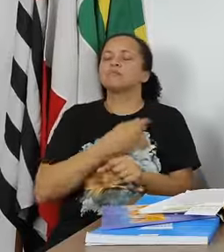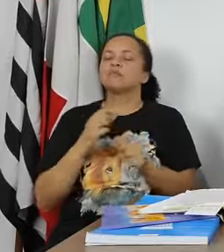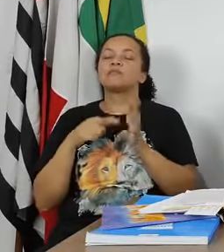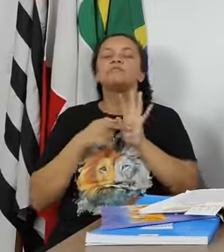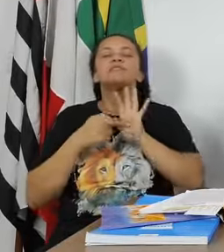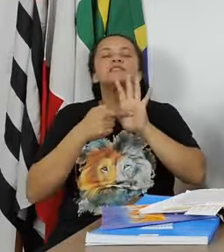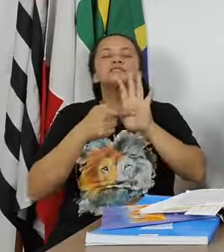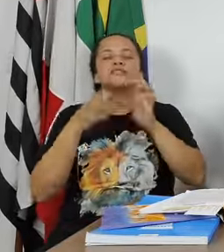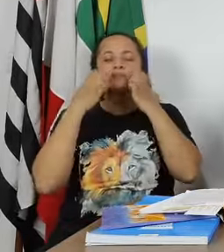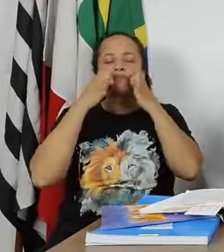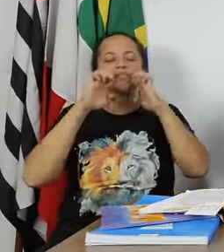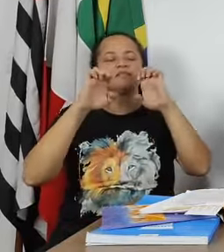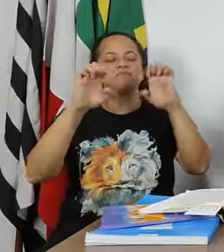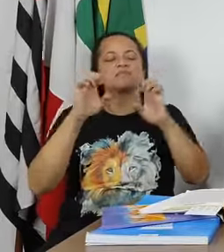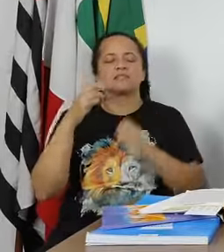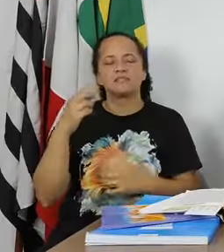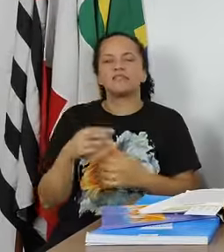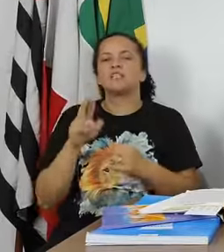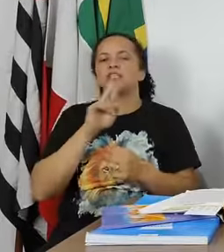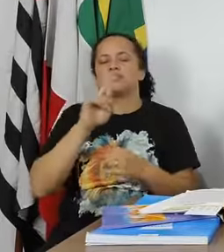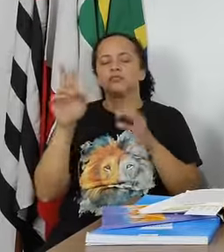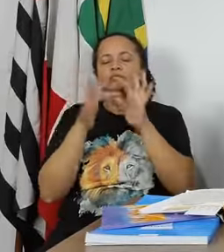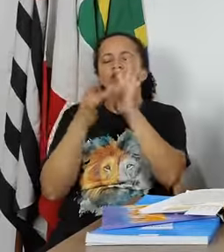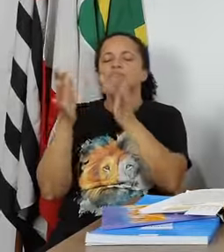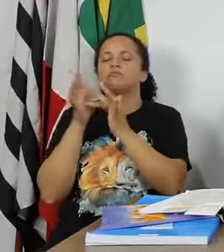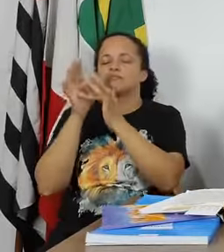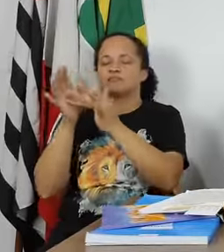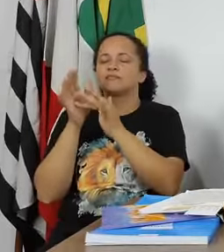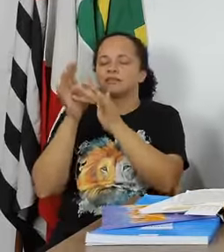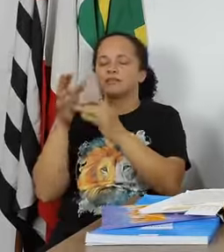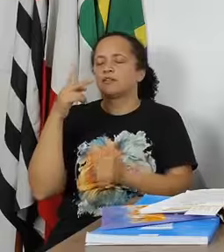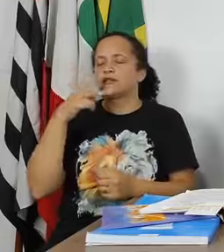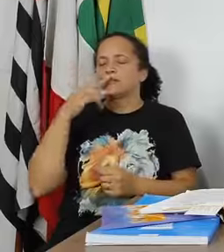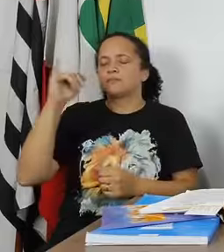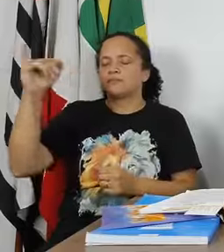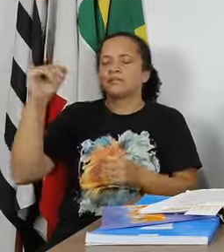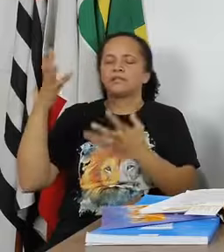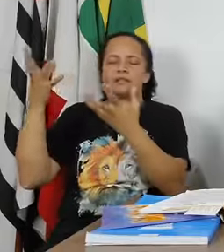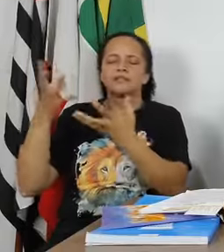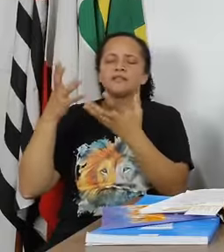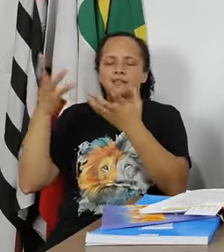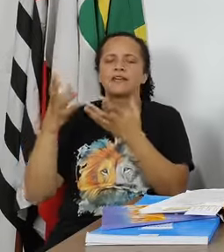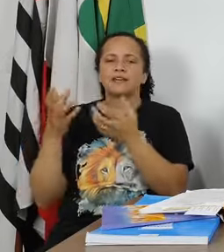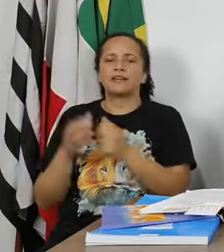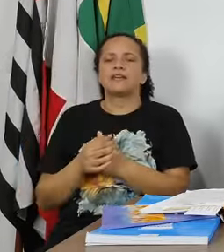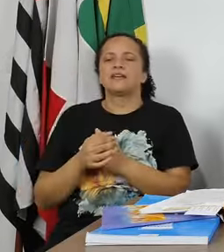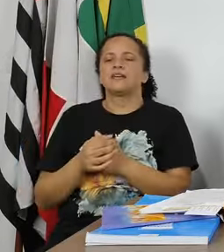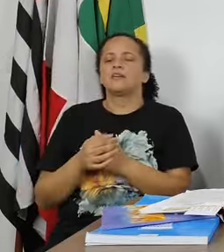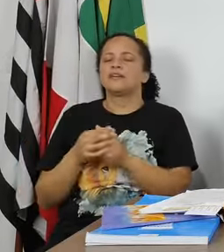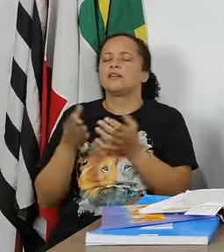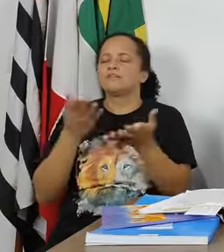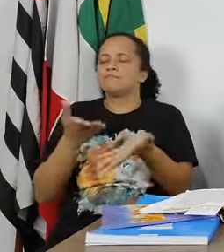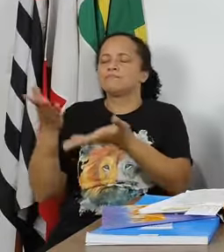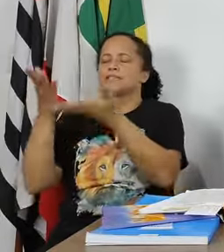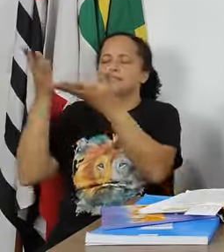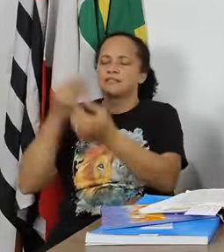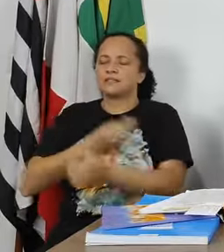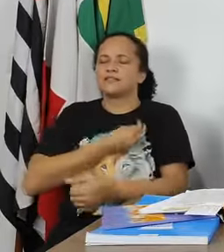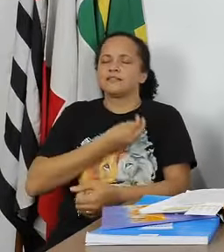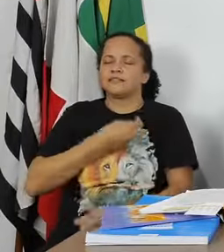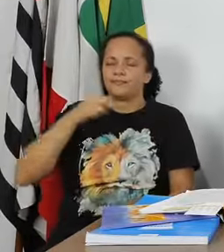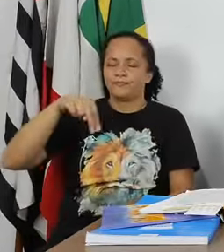palavra, Senhor. Essa é a nossa oração em nome de Jesus. Pai, quero colocar diante do teu altar a vida da Neide, do Pedro, do